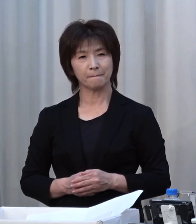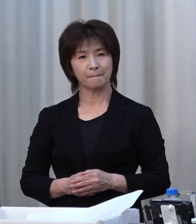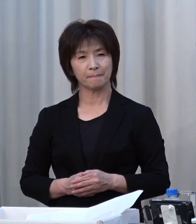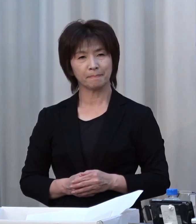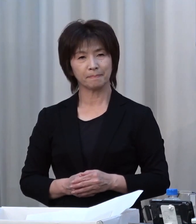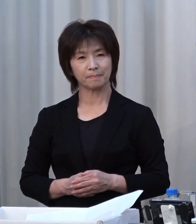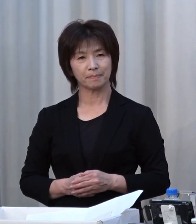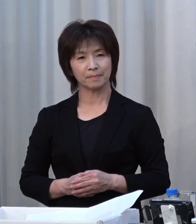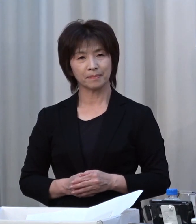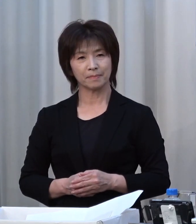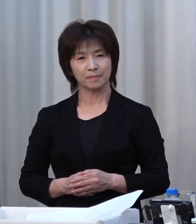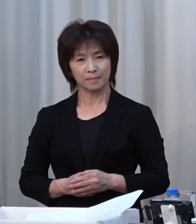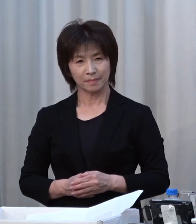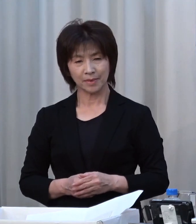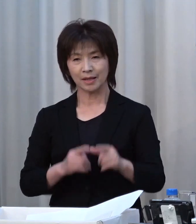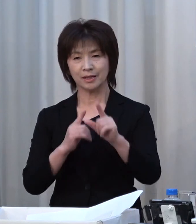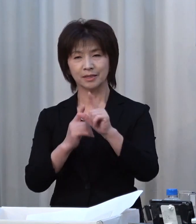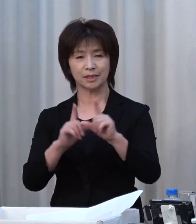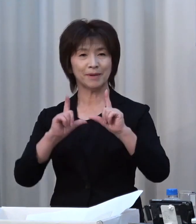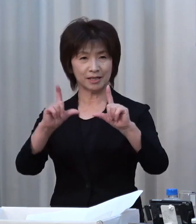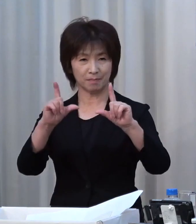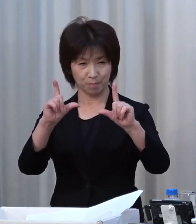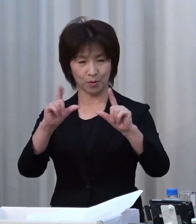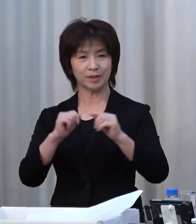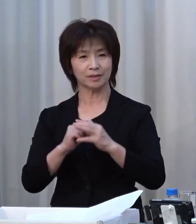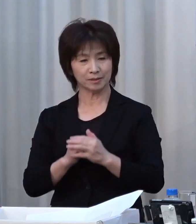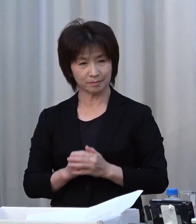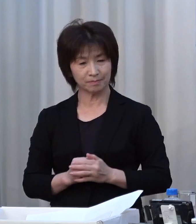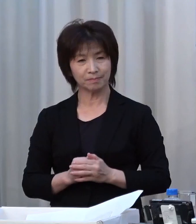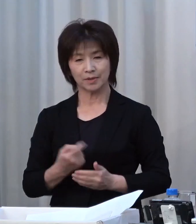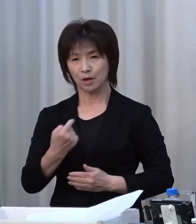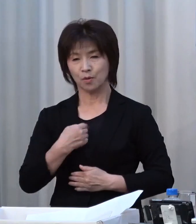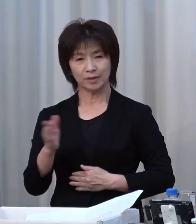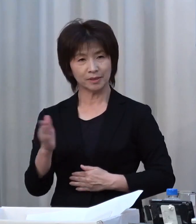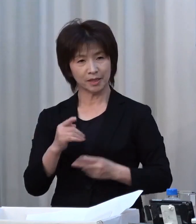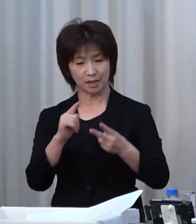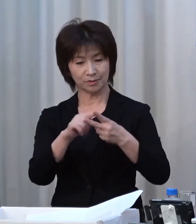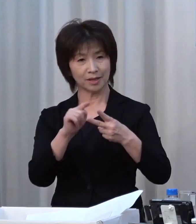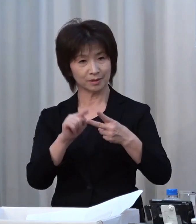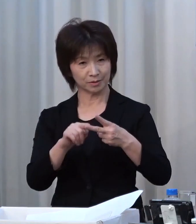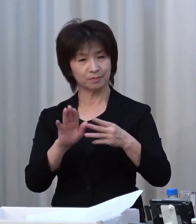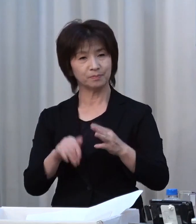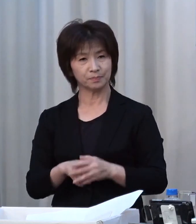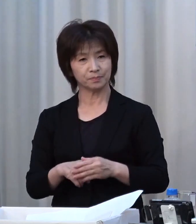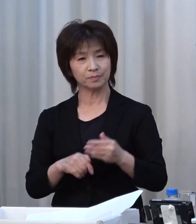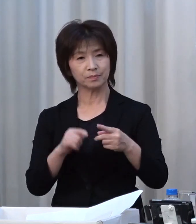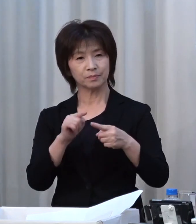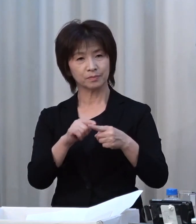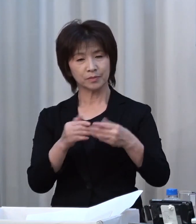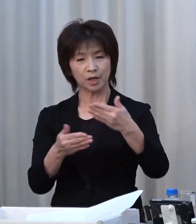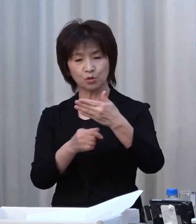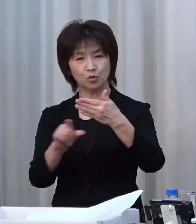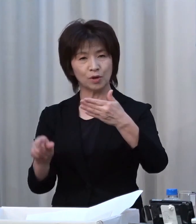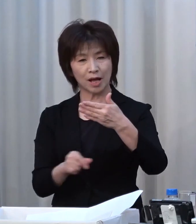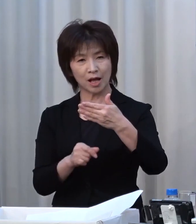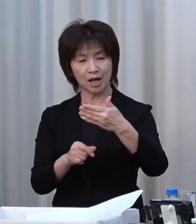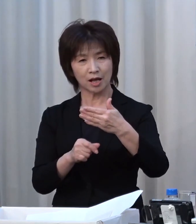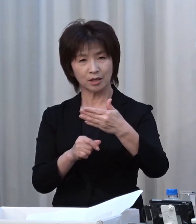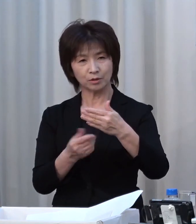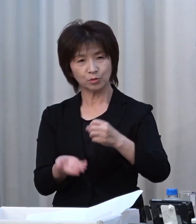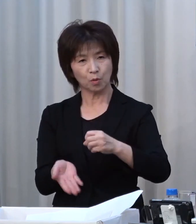はい、よろしくお願いします。 お願いします。中央日報加藤です。私からは2点ありまして、はい、まず9月の補正予算案についてです